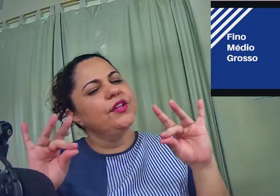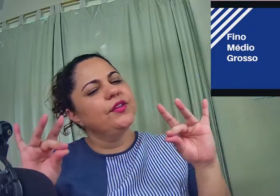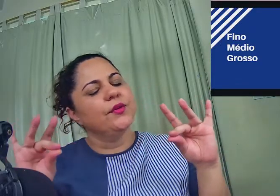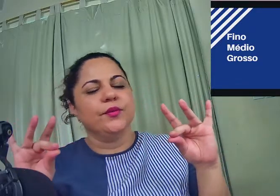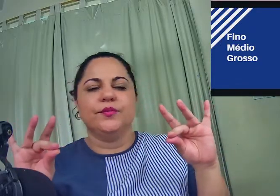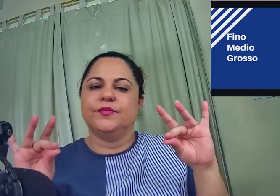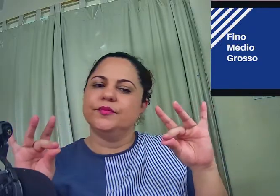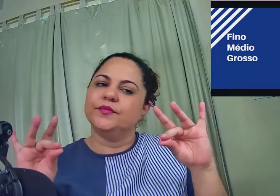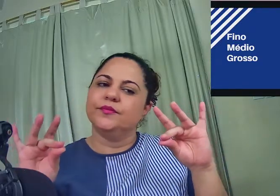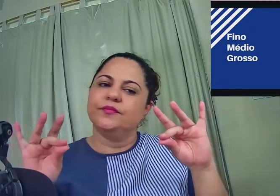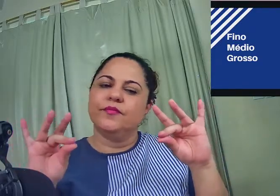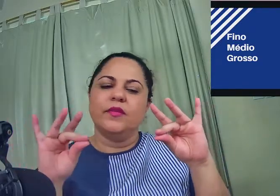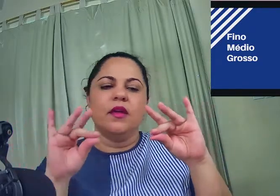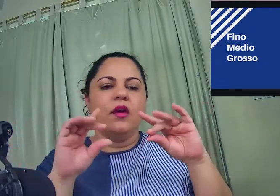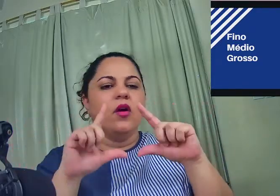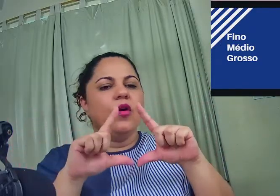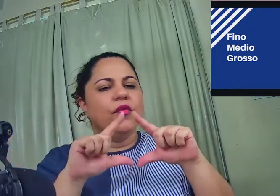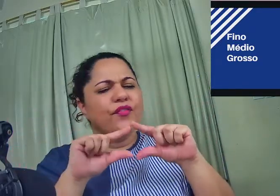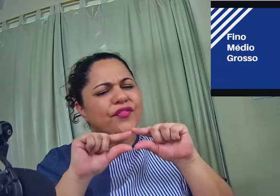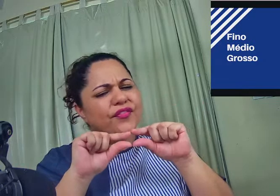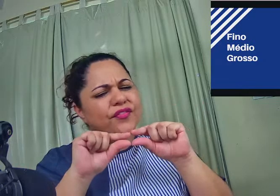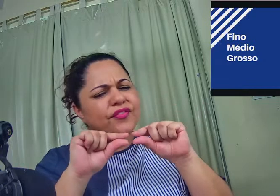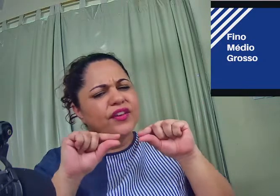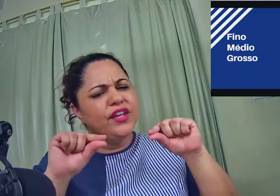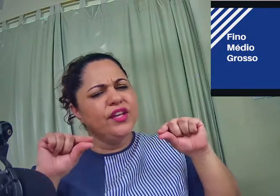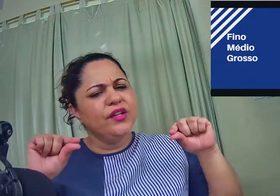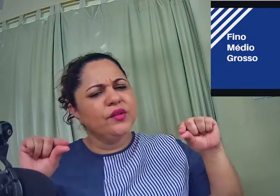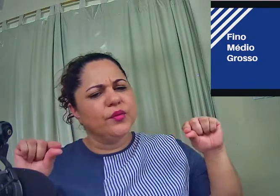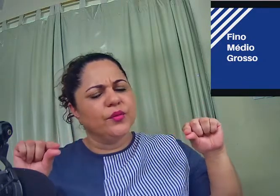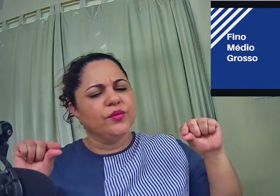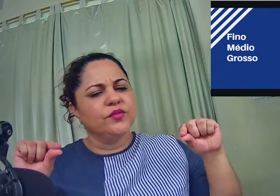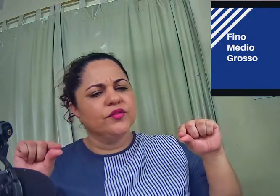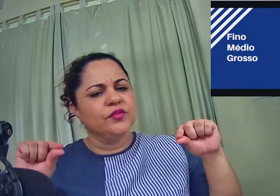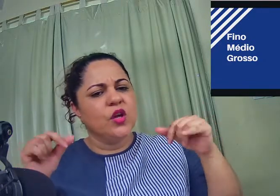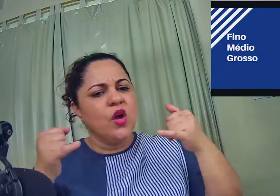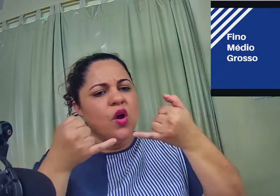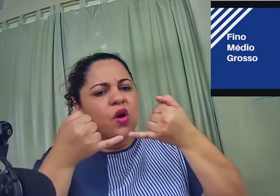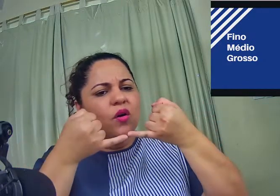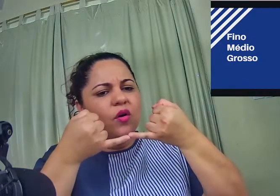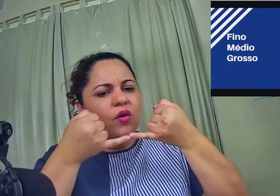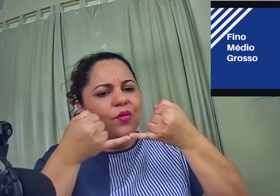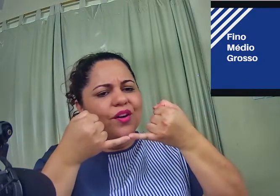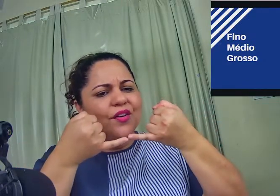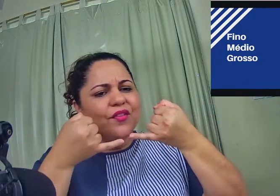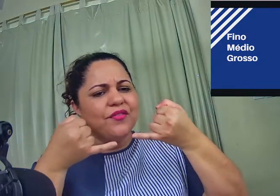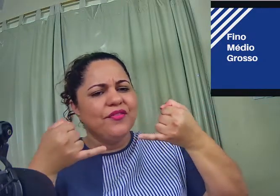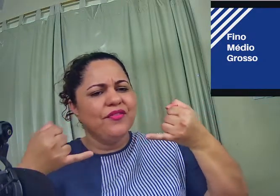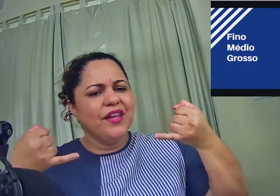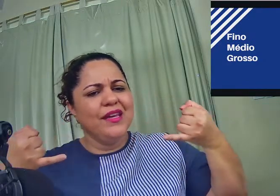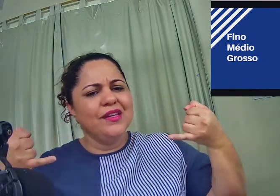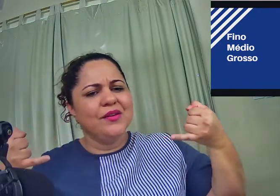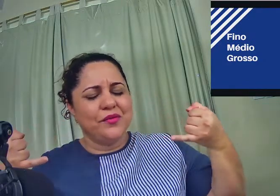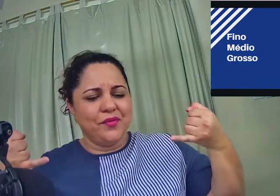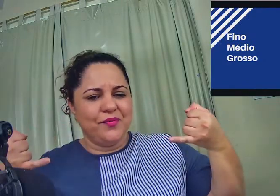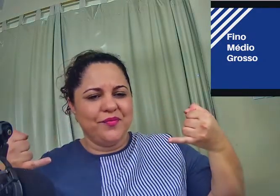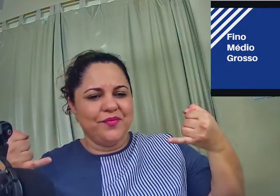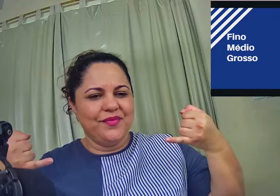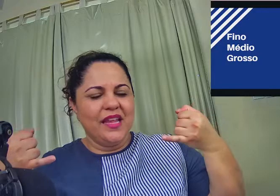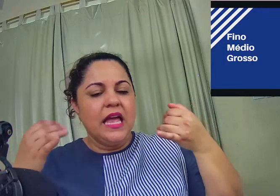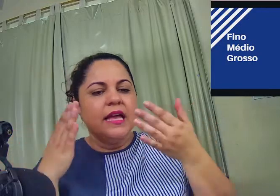Fino. Ou fino. Ou fino. Vendo